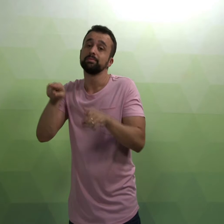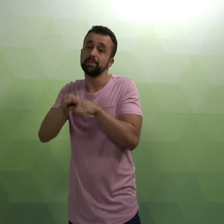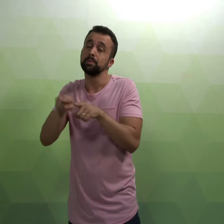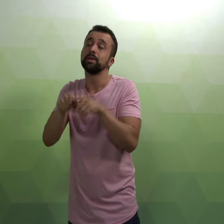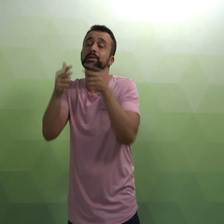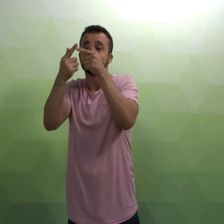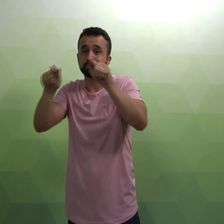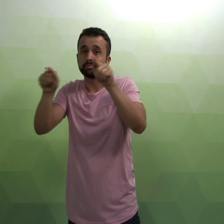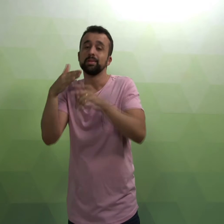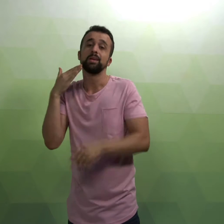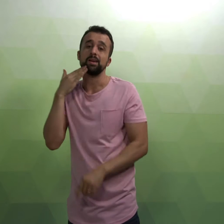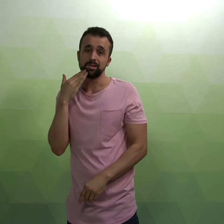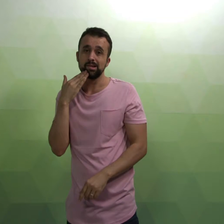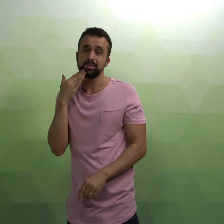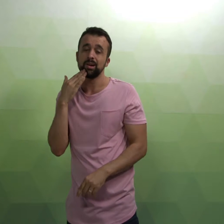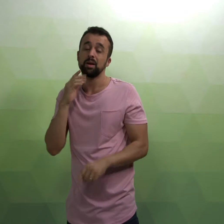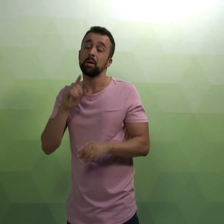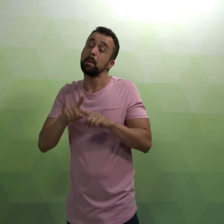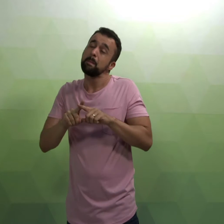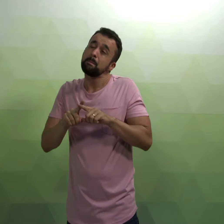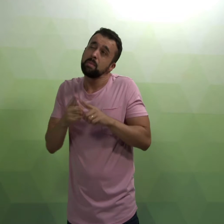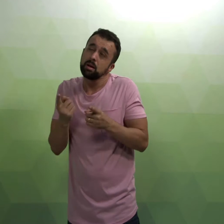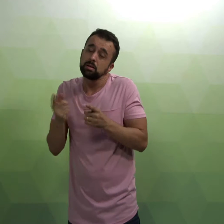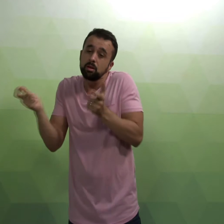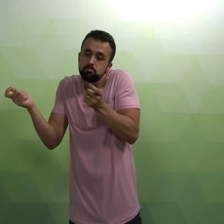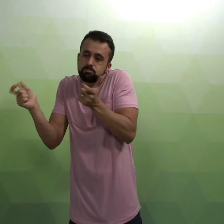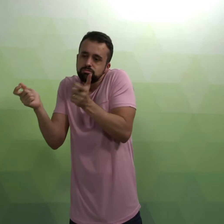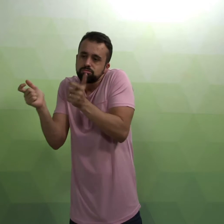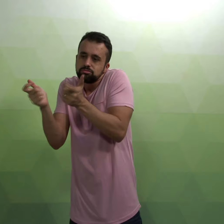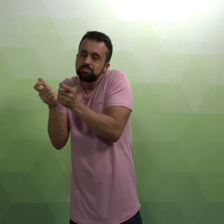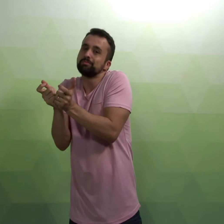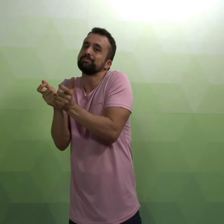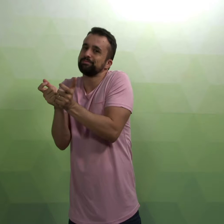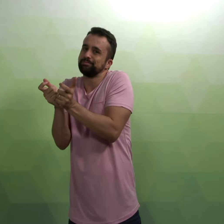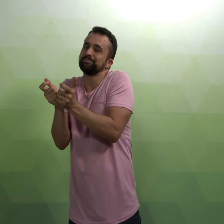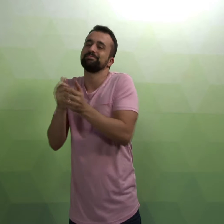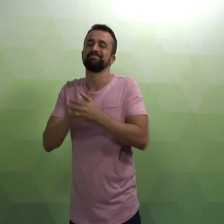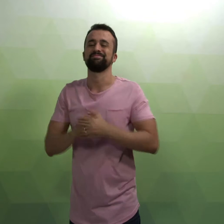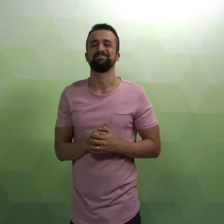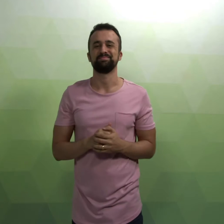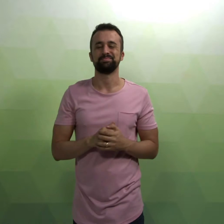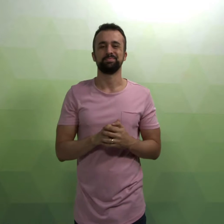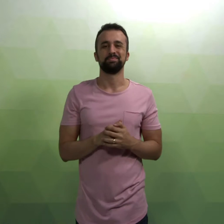gramaticais, mas são bem menos frequentes.